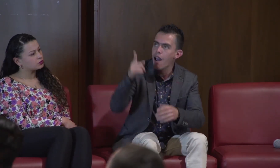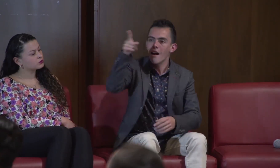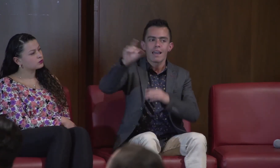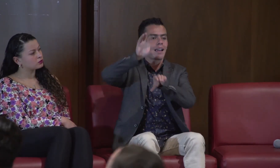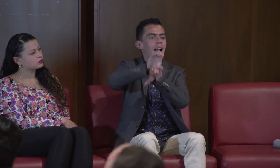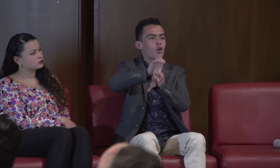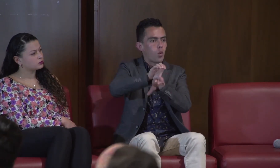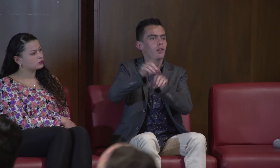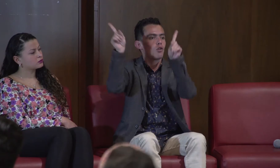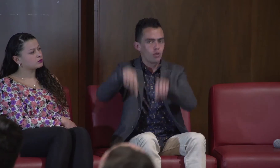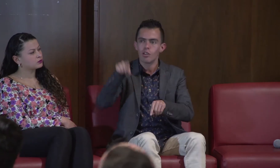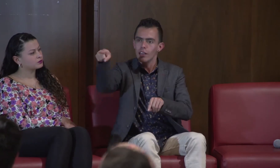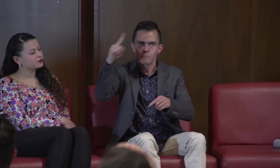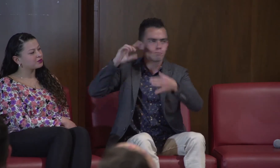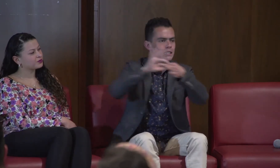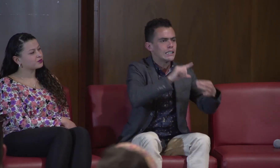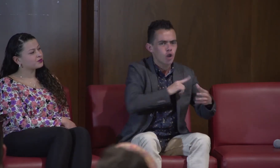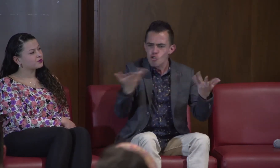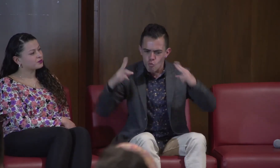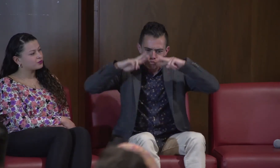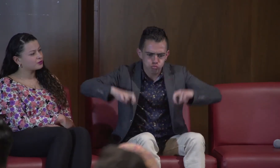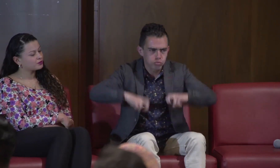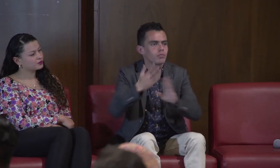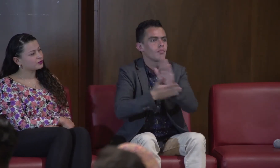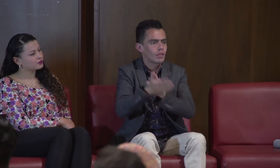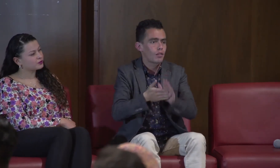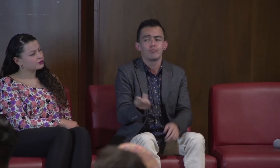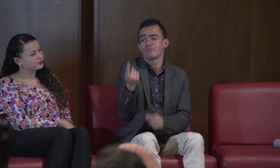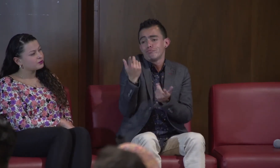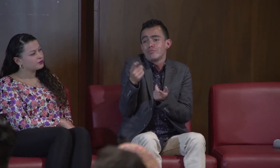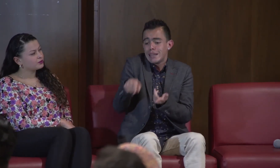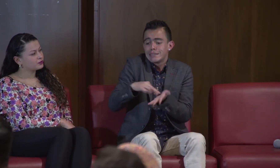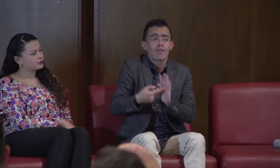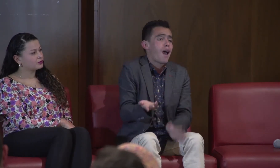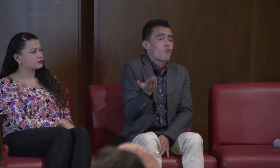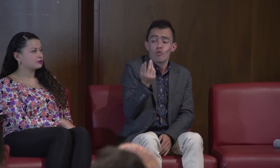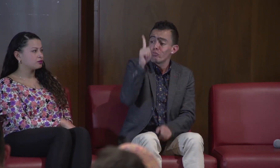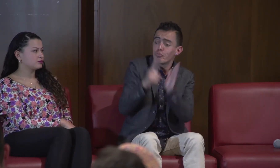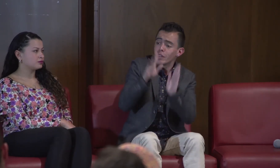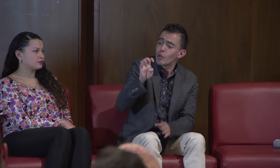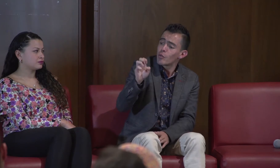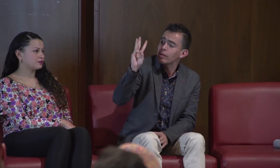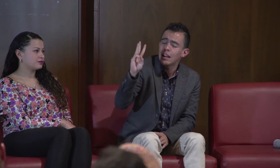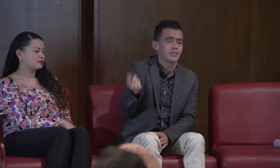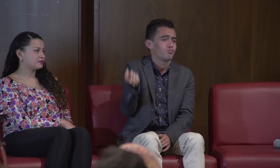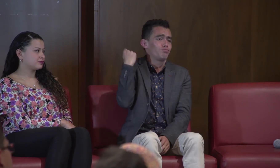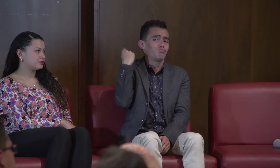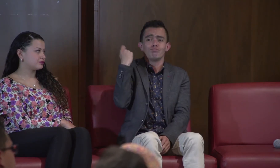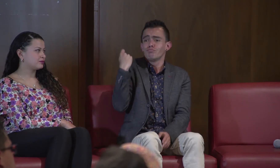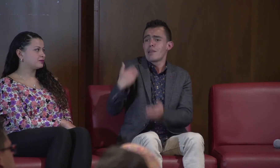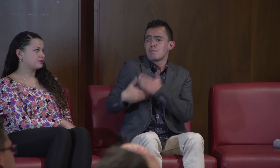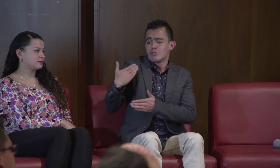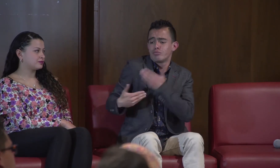ya disciplinaria a través de distintos profesionales de la lingüística que empiezan a hacer investigaciones de la lengua de señas y por eso decimos